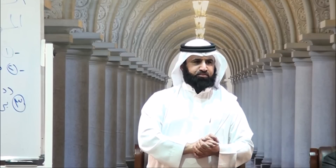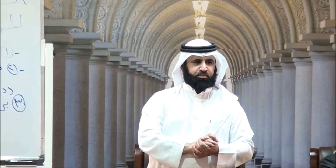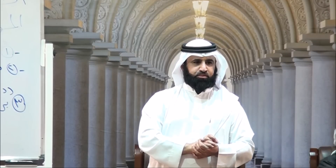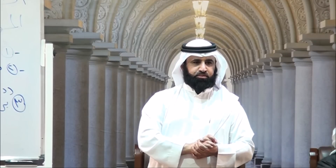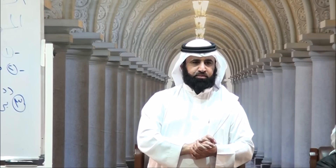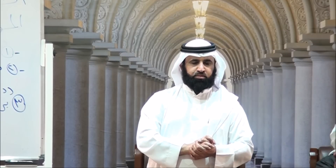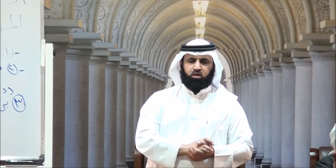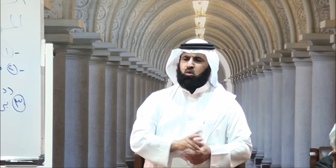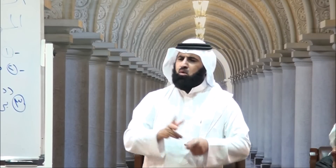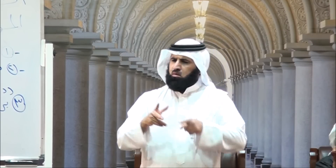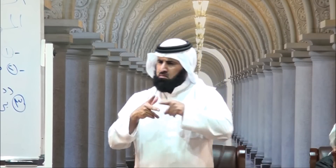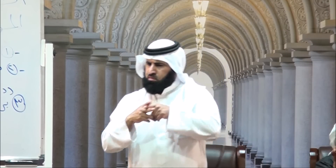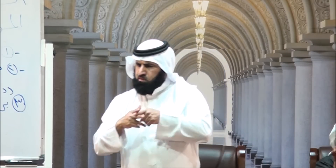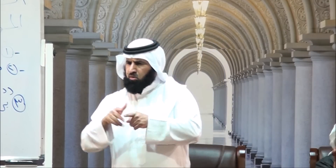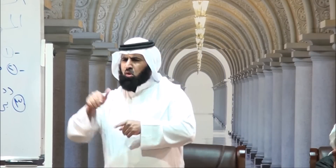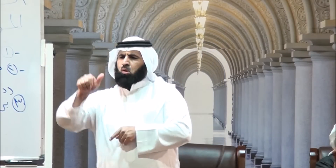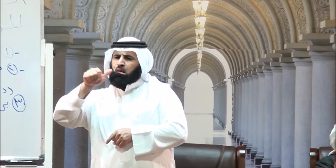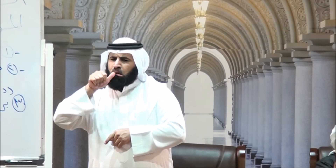حتى اللي يستخدم الشيشة